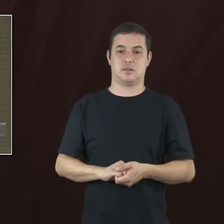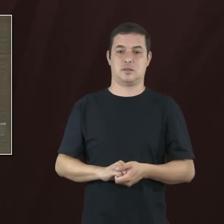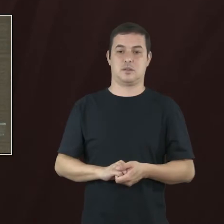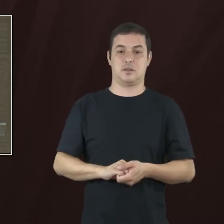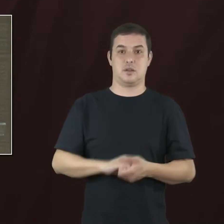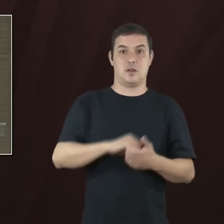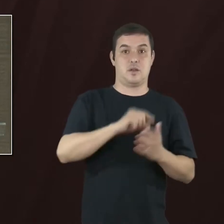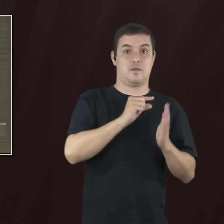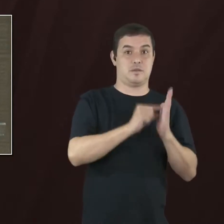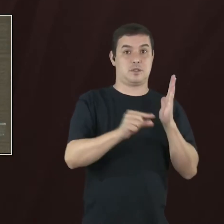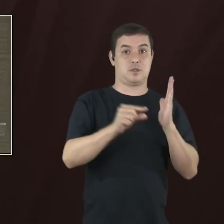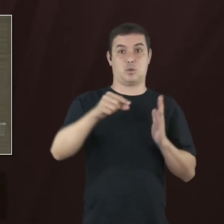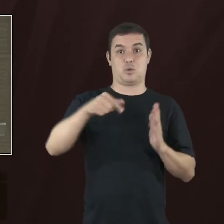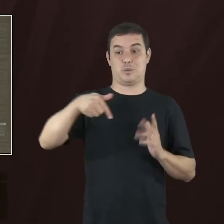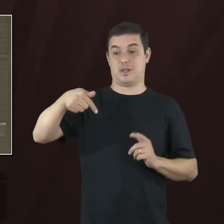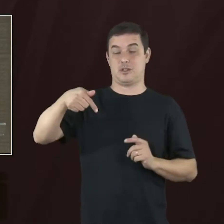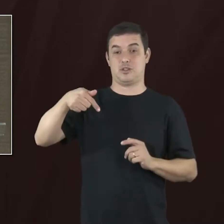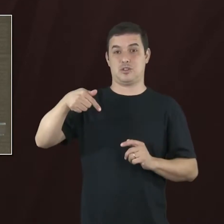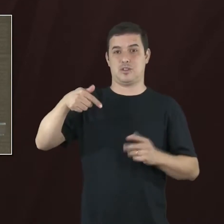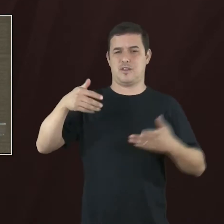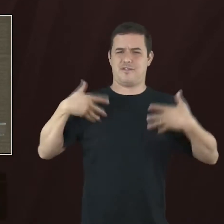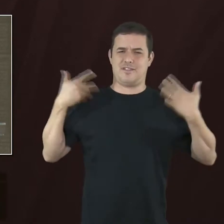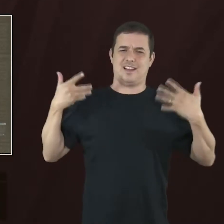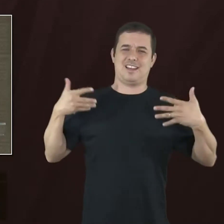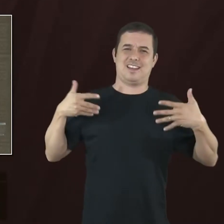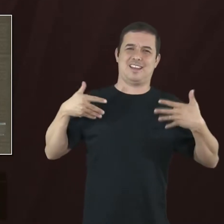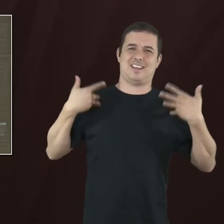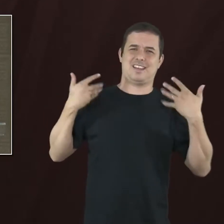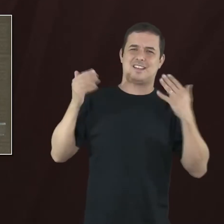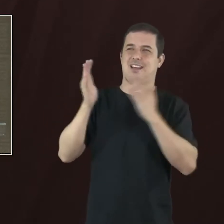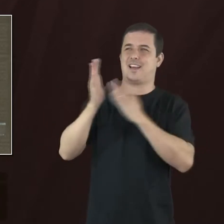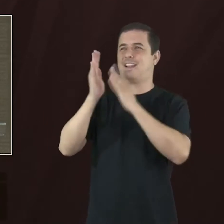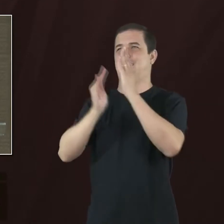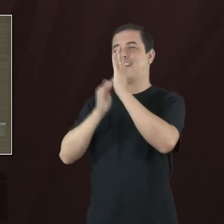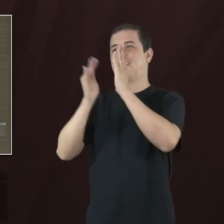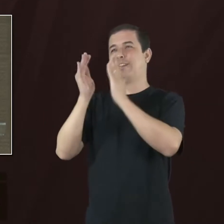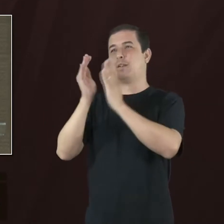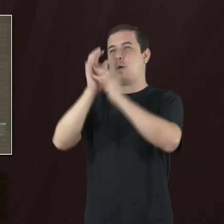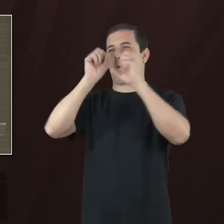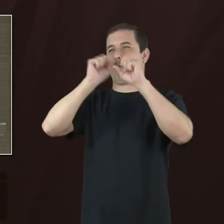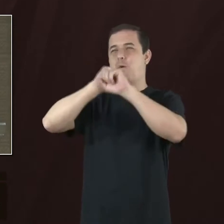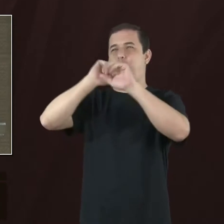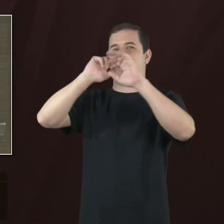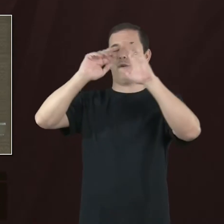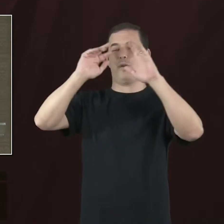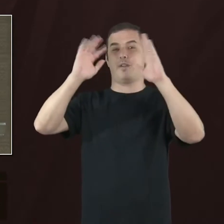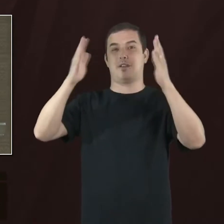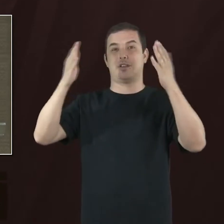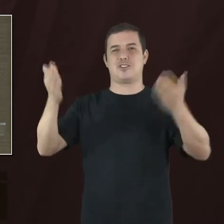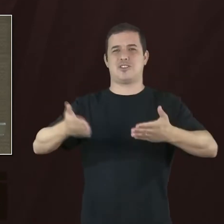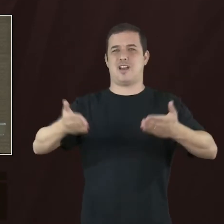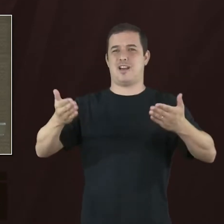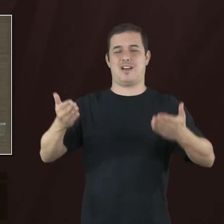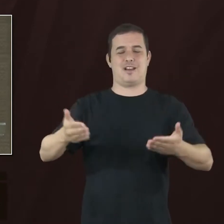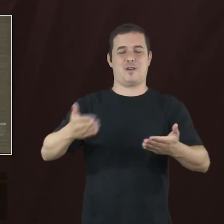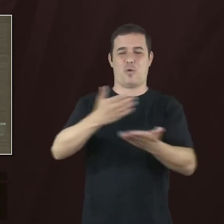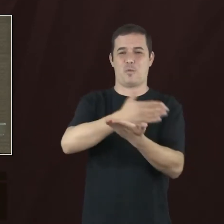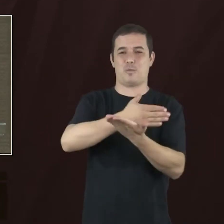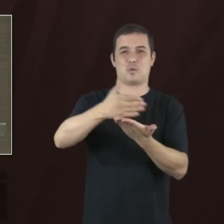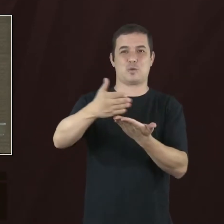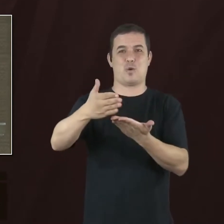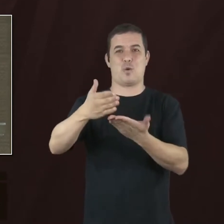versículo 7: alegremo-nos, exultemos e demos-lhe a glória, porque são chegadas as bodas